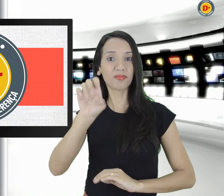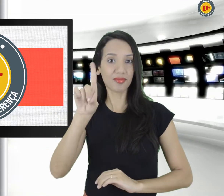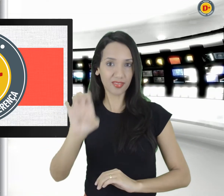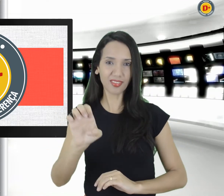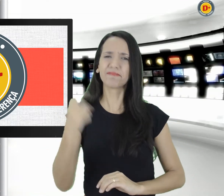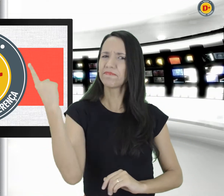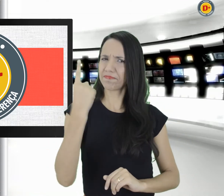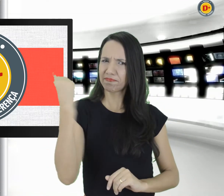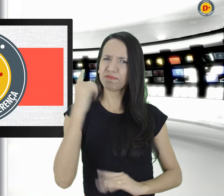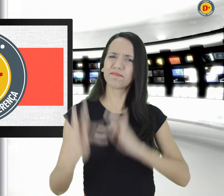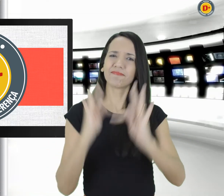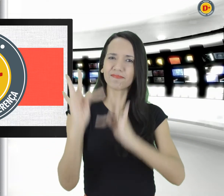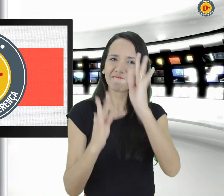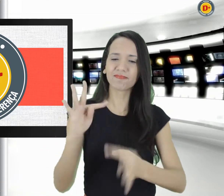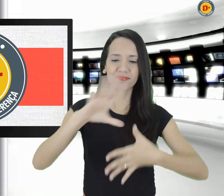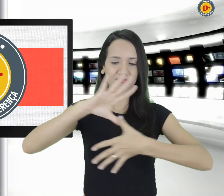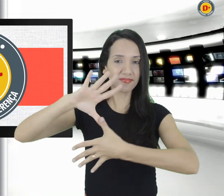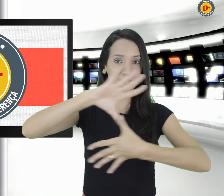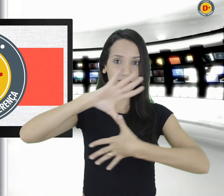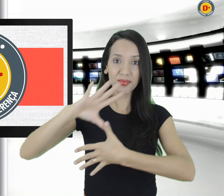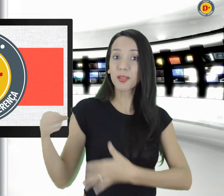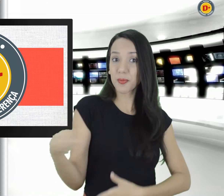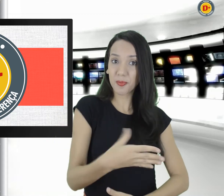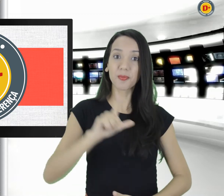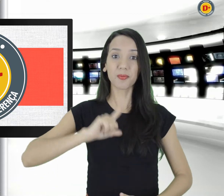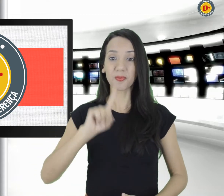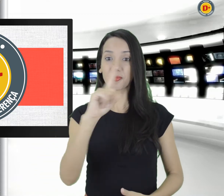de tecnologia avançada e possui atualmente 16